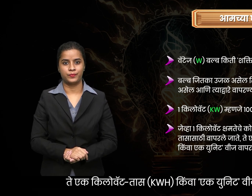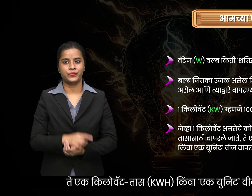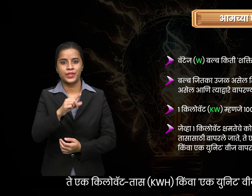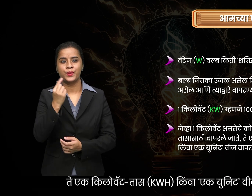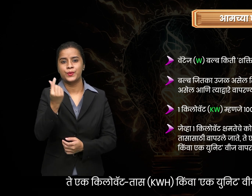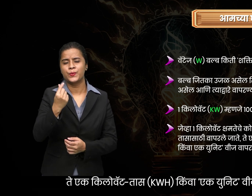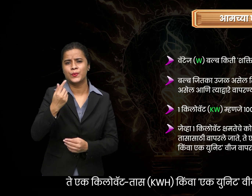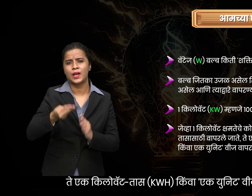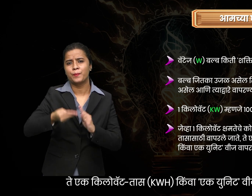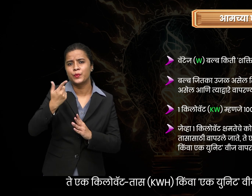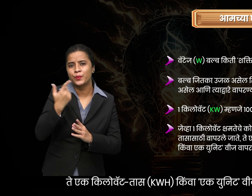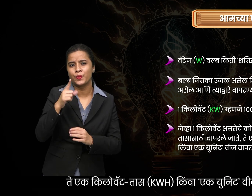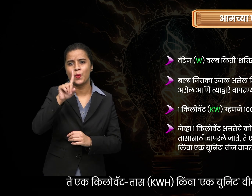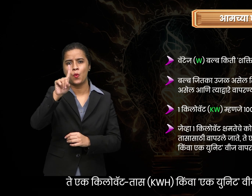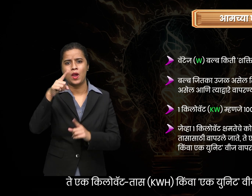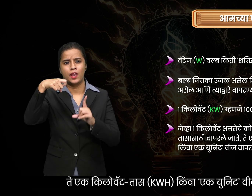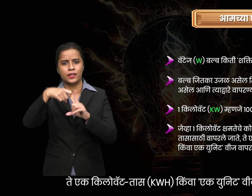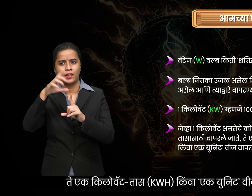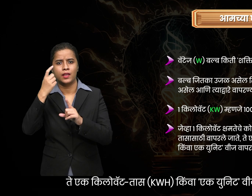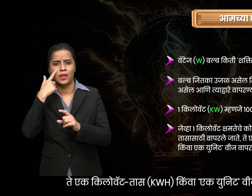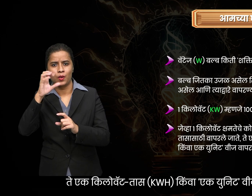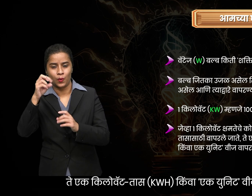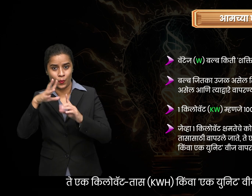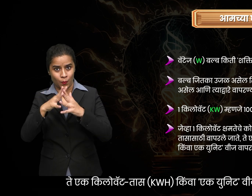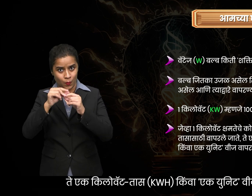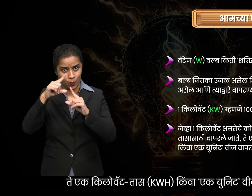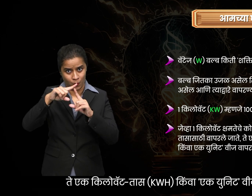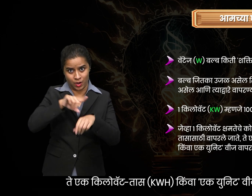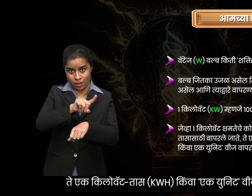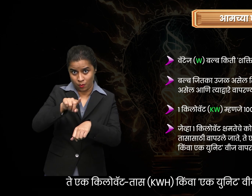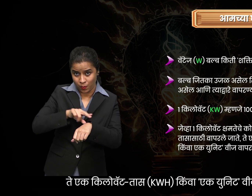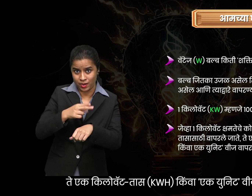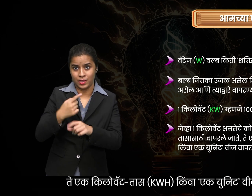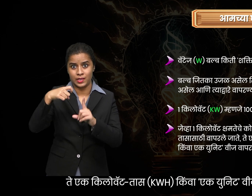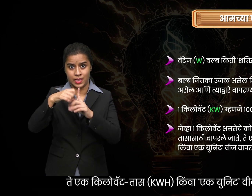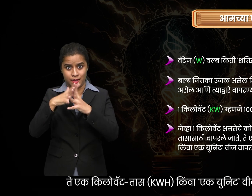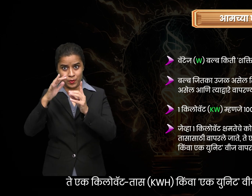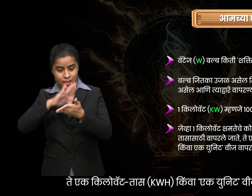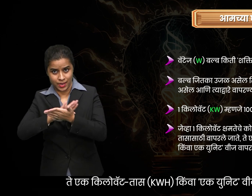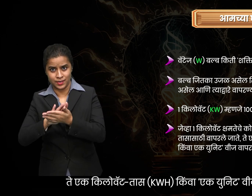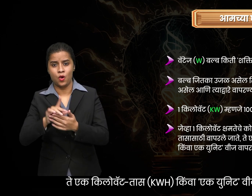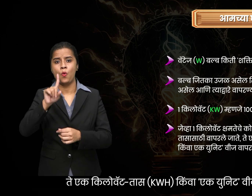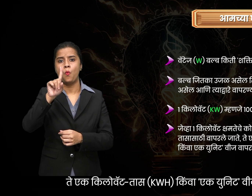तेव्हा ते 1 किलोवॉट तास किंवा 1 युनिट वीज वापरते.